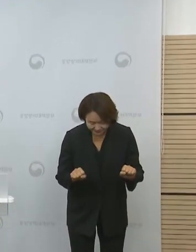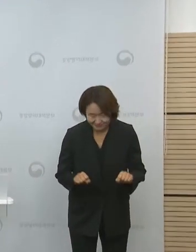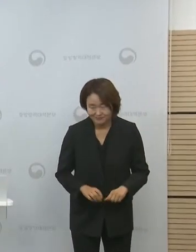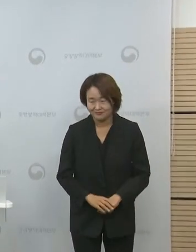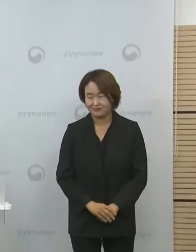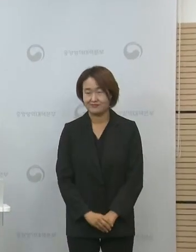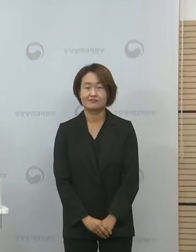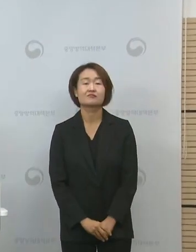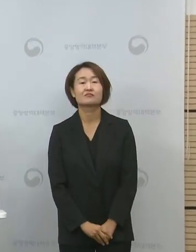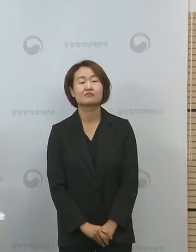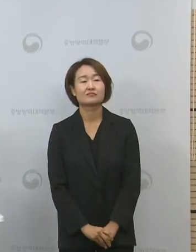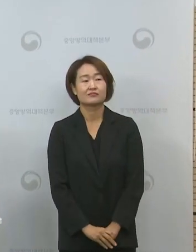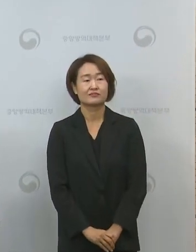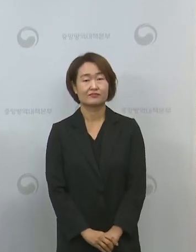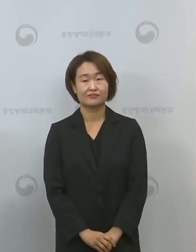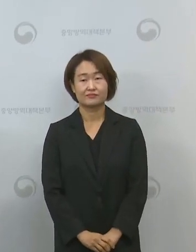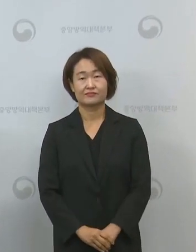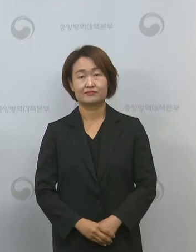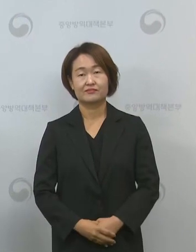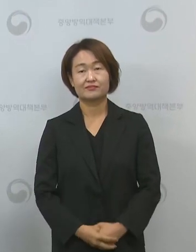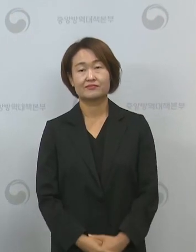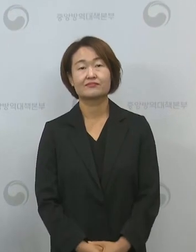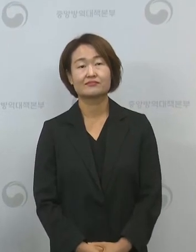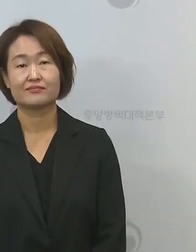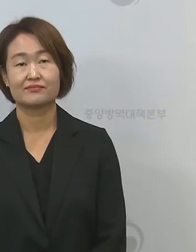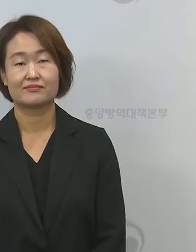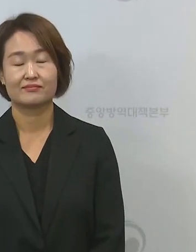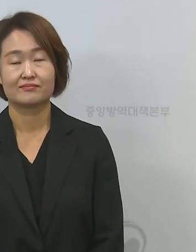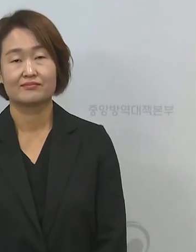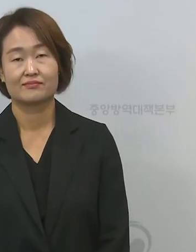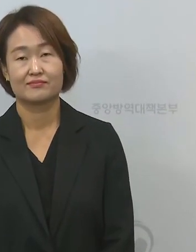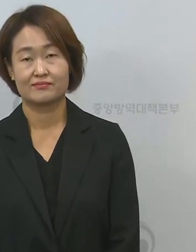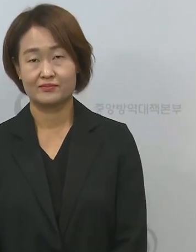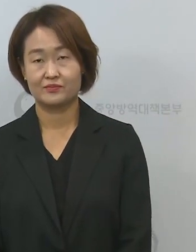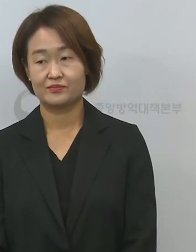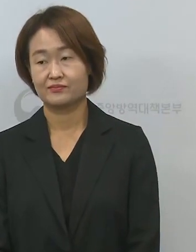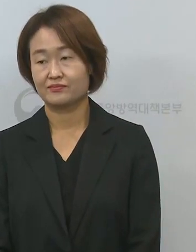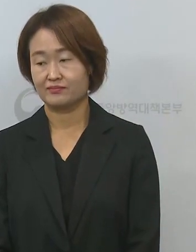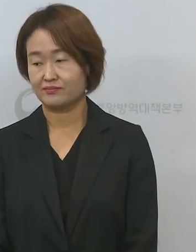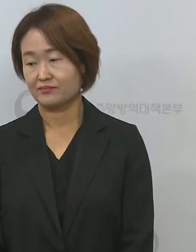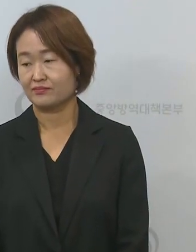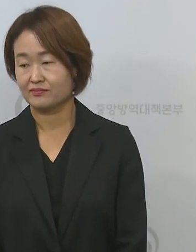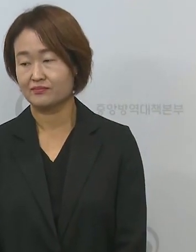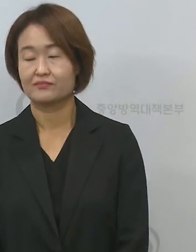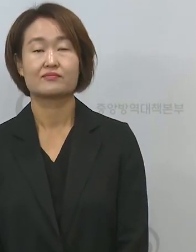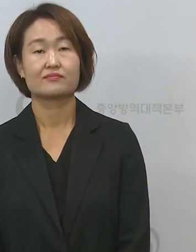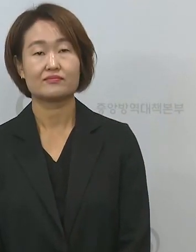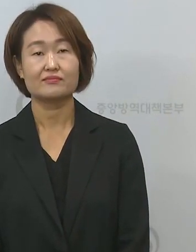is about to start. We'll come back to you afterwards. 부장 설명이 있겠습니다.